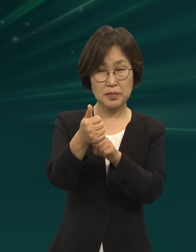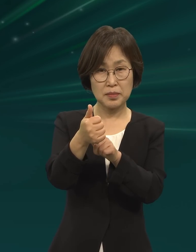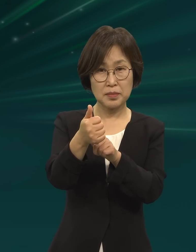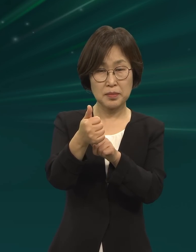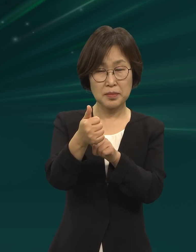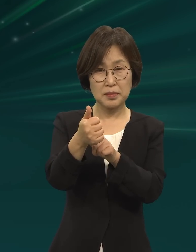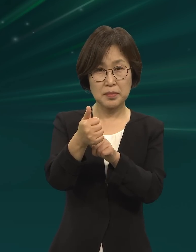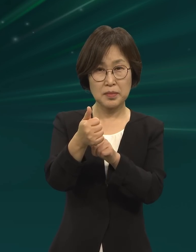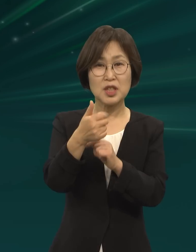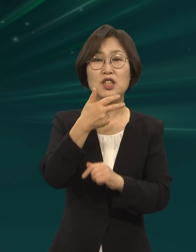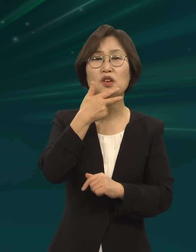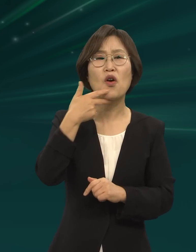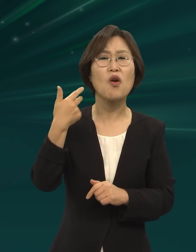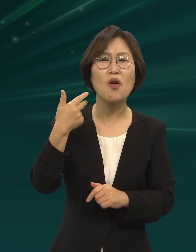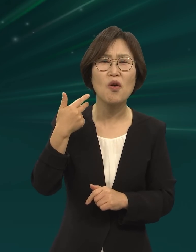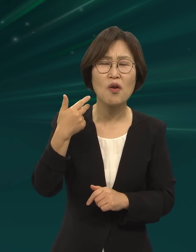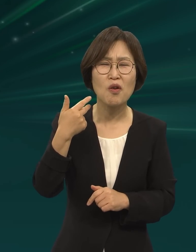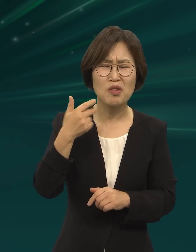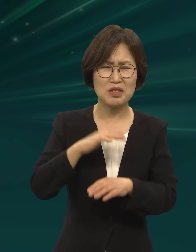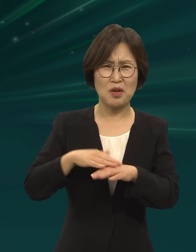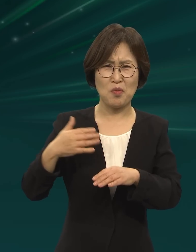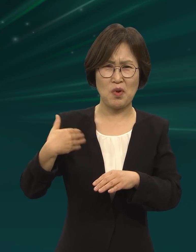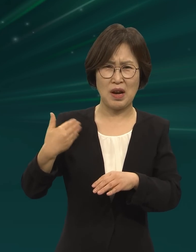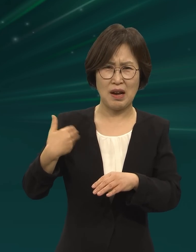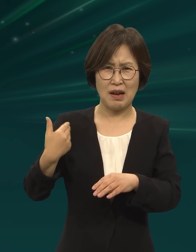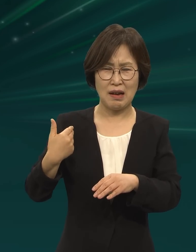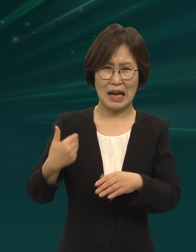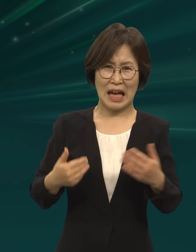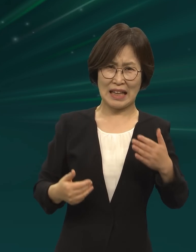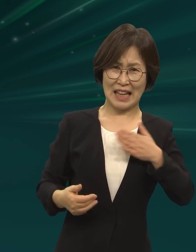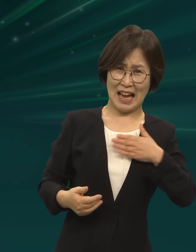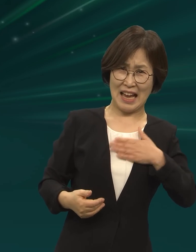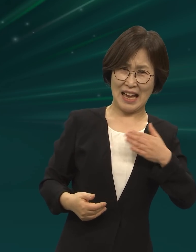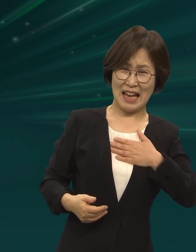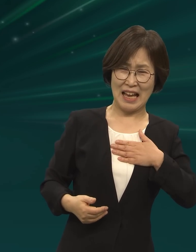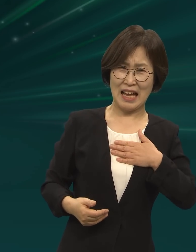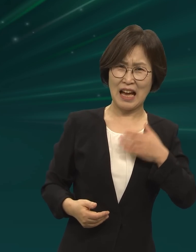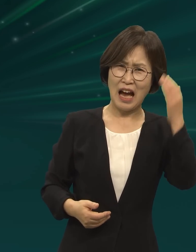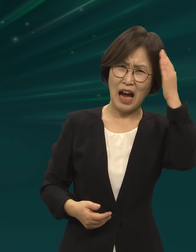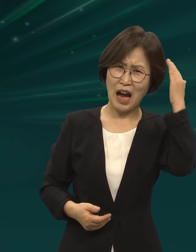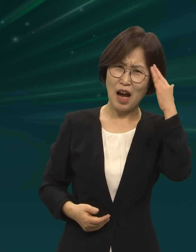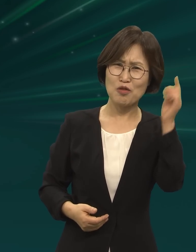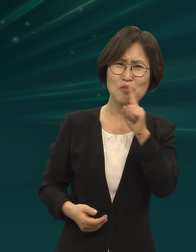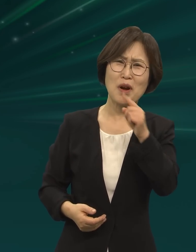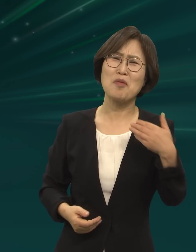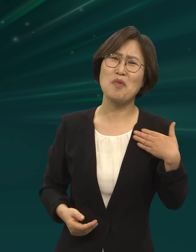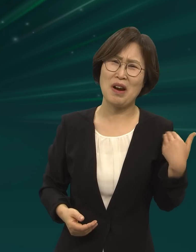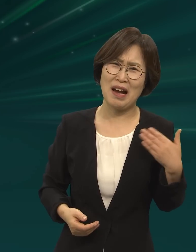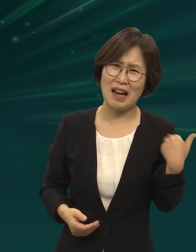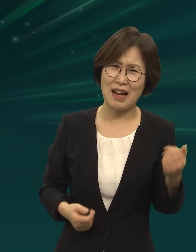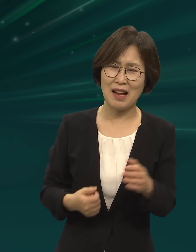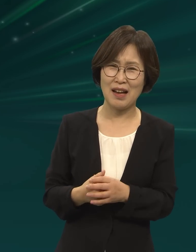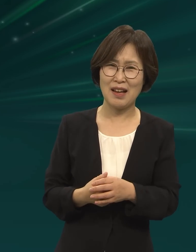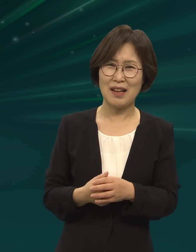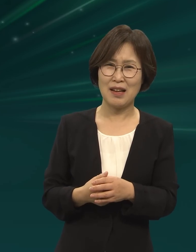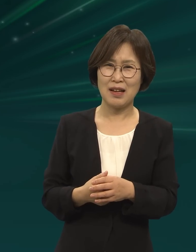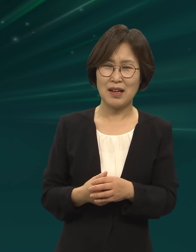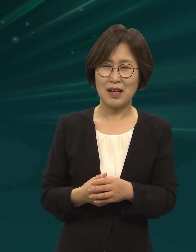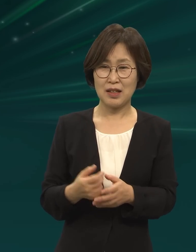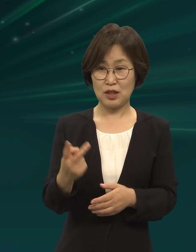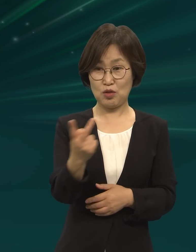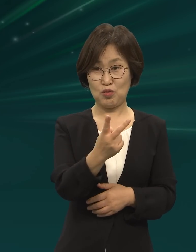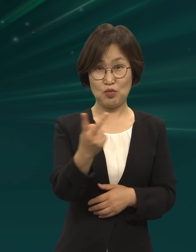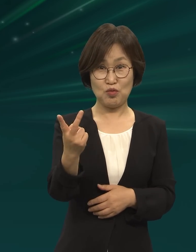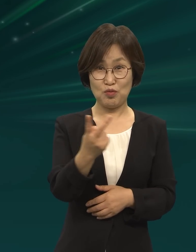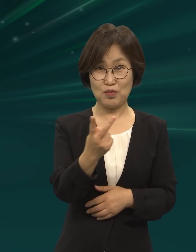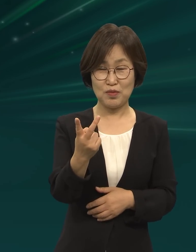모릅니다. 그때 제 특징이 저 한국어 모릅니다. 근데 2주 동안 그분랑 제가 이제